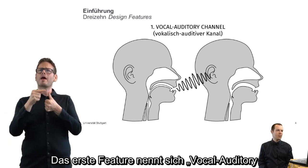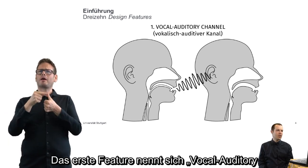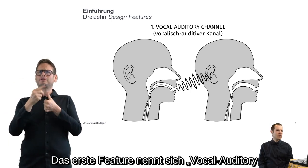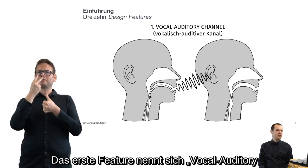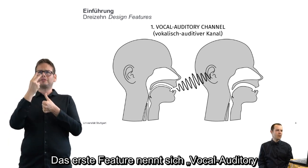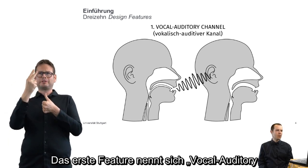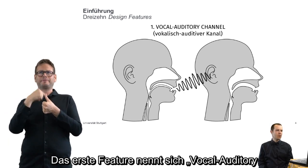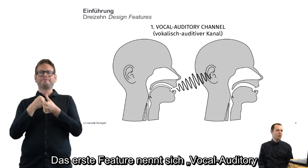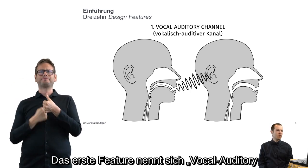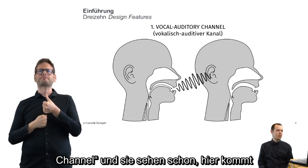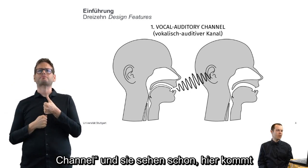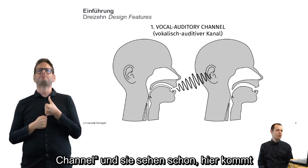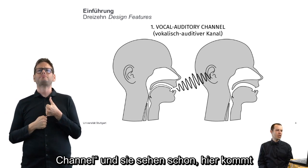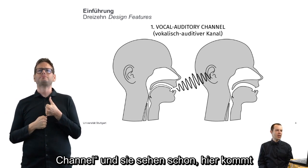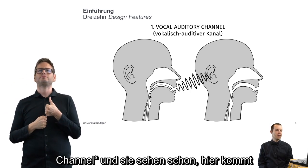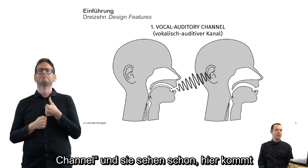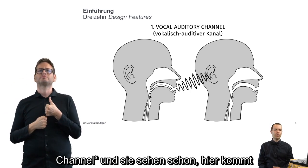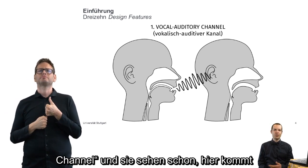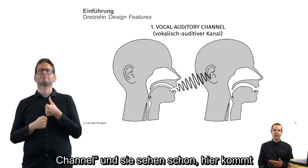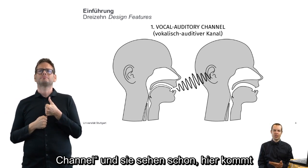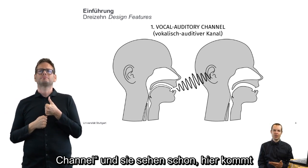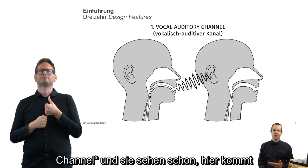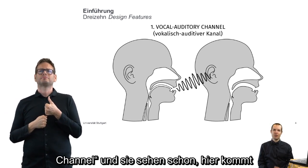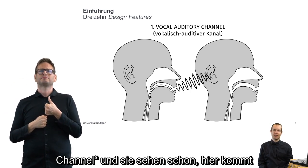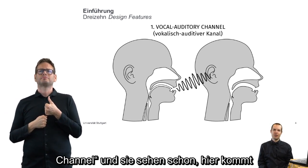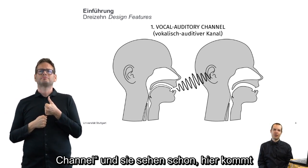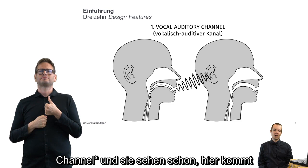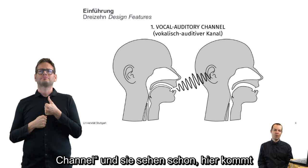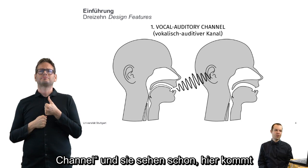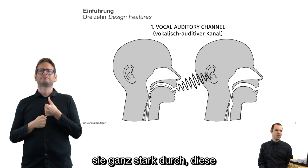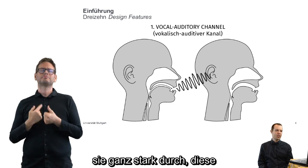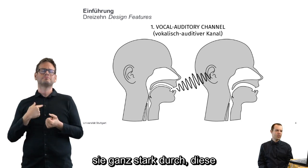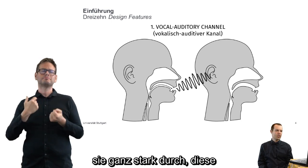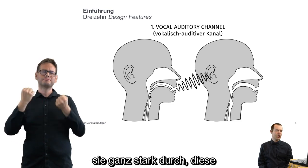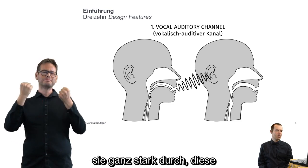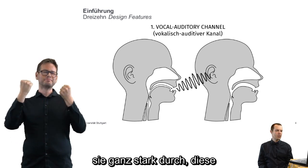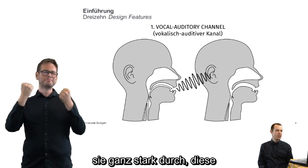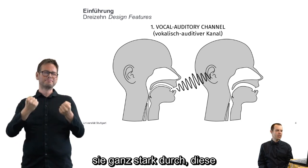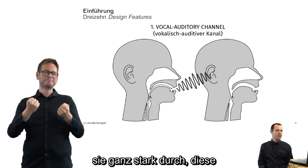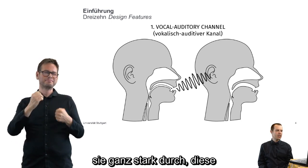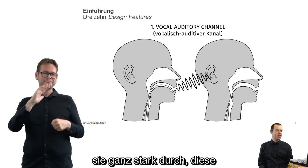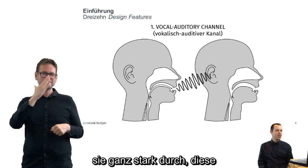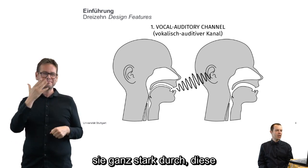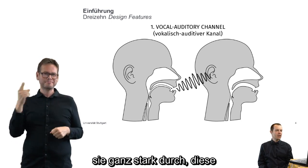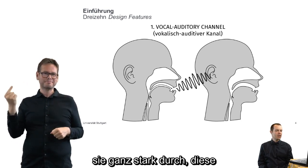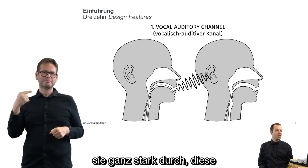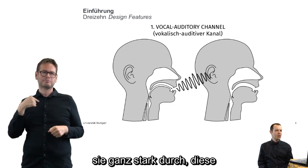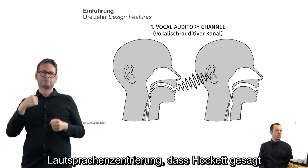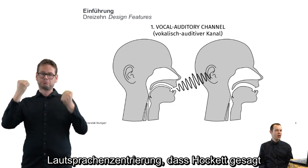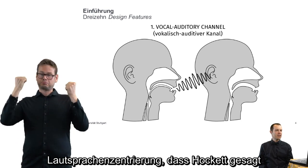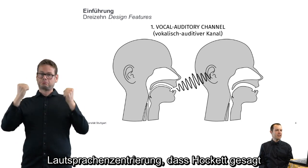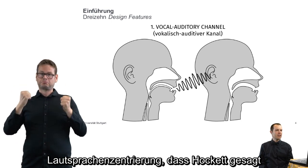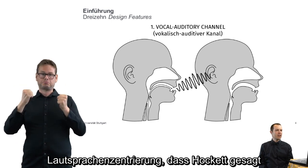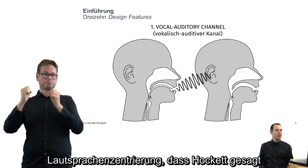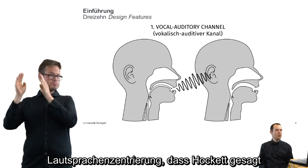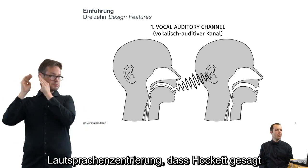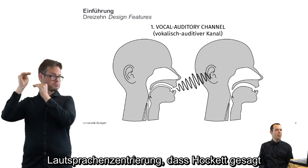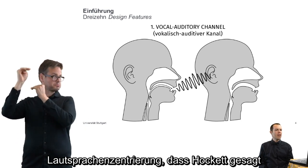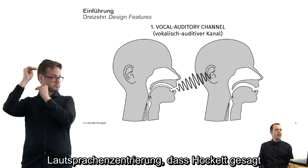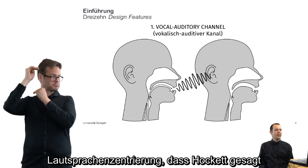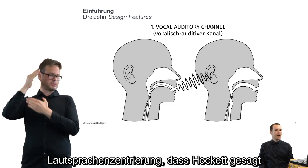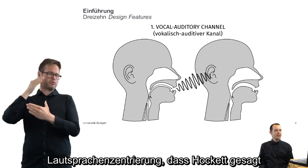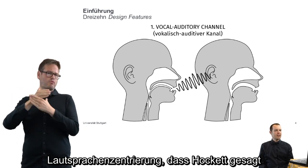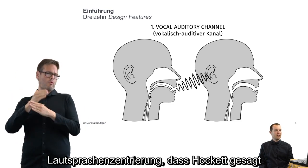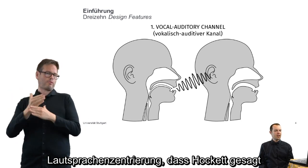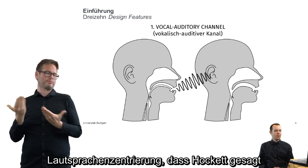nennt sich Vocal Auditory Channel und Sie sehen schon, hier kommt es ganz stark durch, diese Lautsprachenzentrierung,